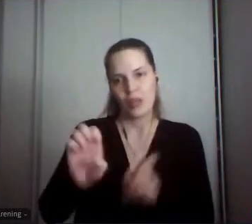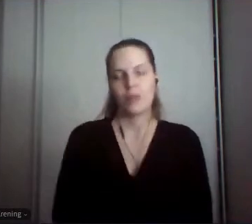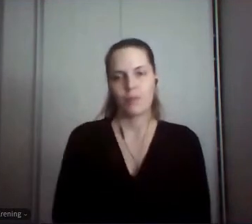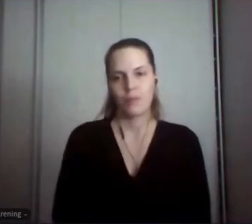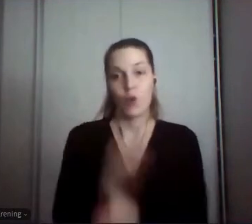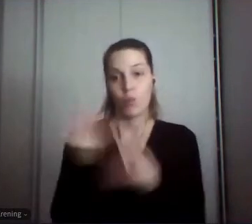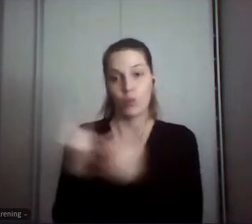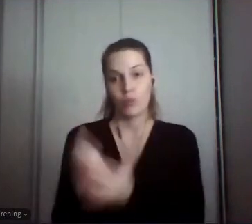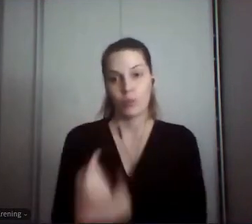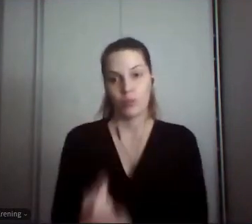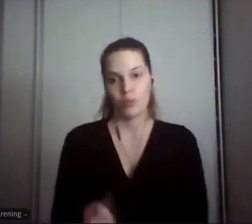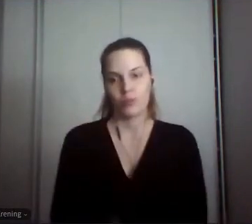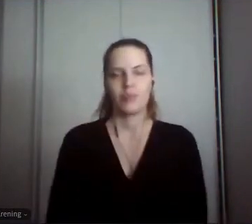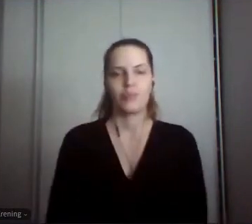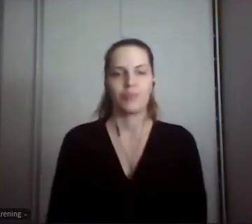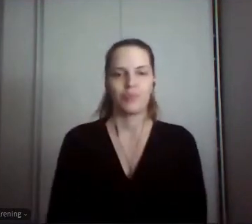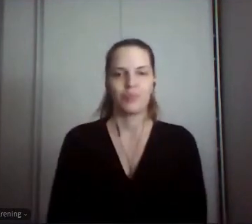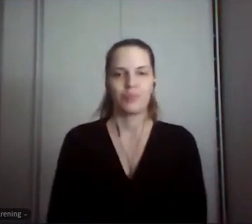Acontece.